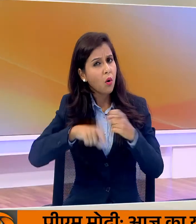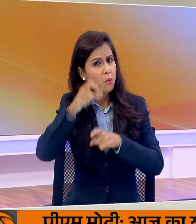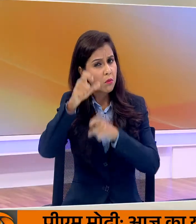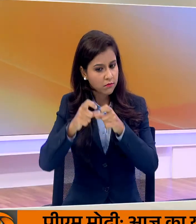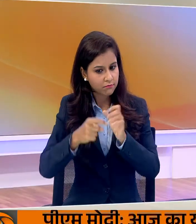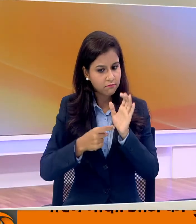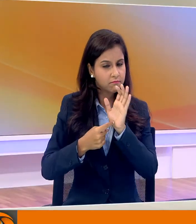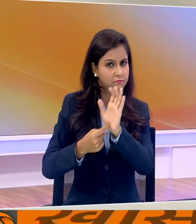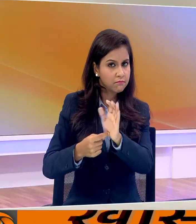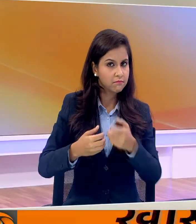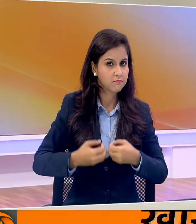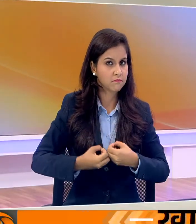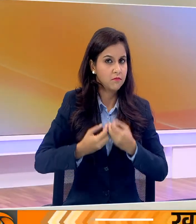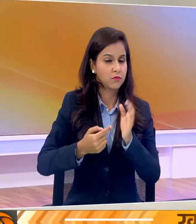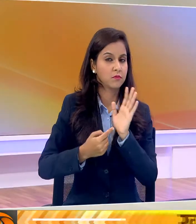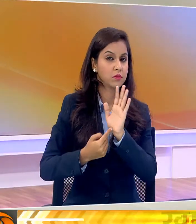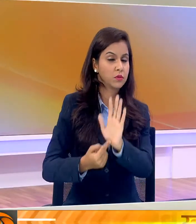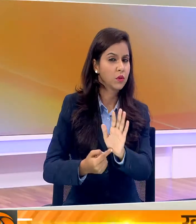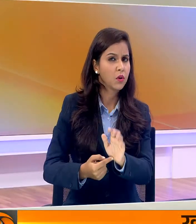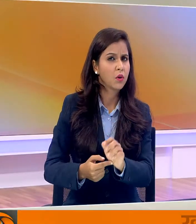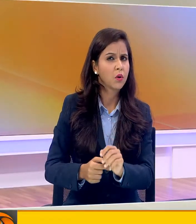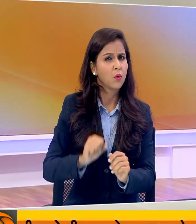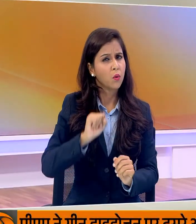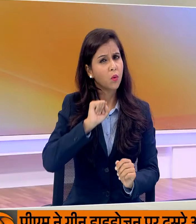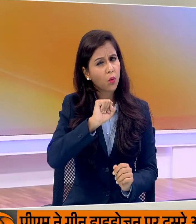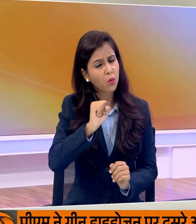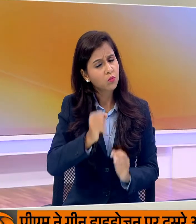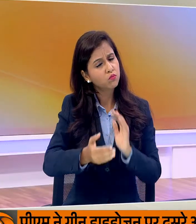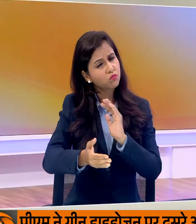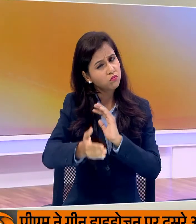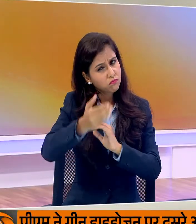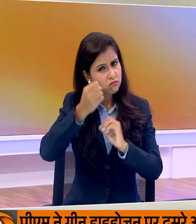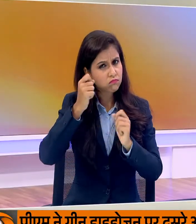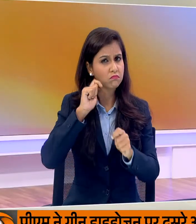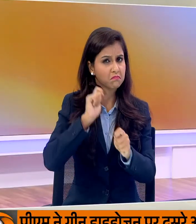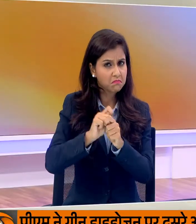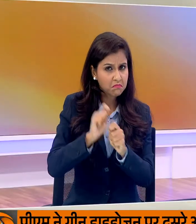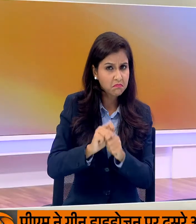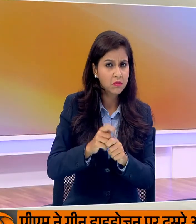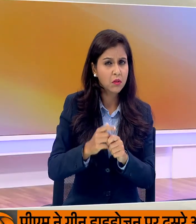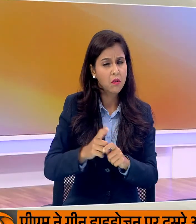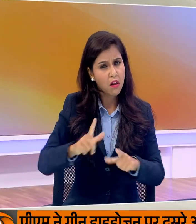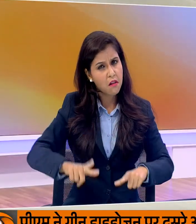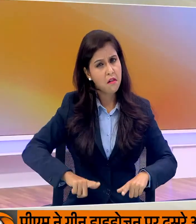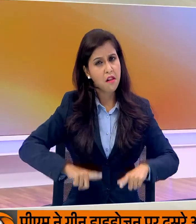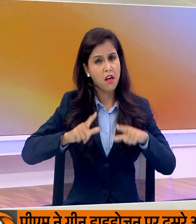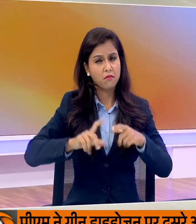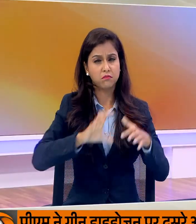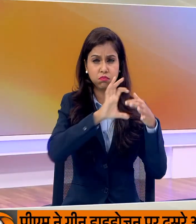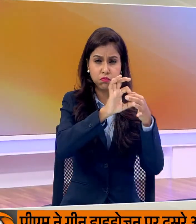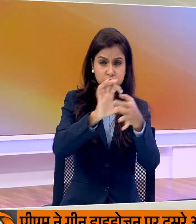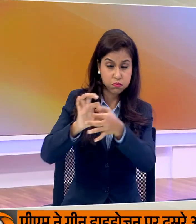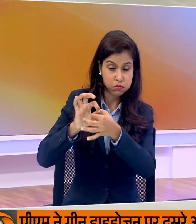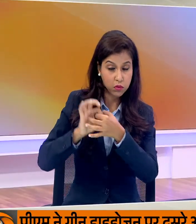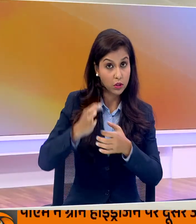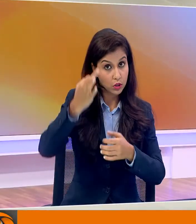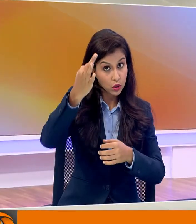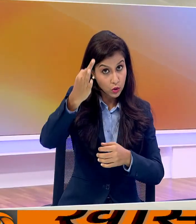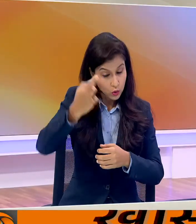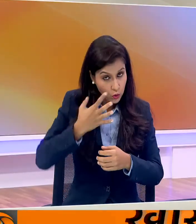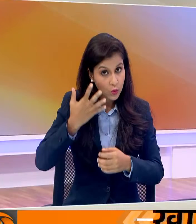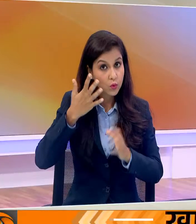भाव जागृत किया और अपने हर कृत्य से, अपने हर कर्म से, अपने हर जीवन से जुड़े हुए हर प्रसंग से उन्होंने एक नई प्रेरणा,